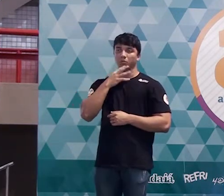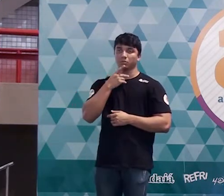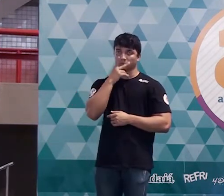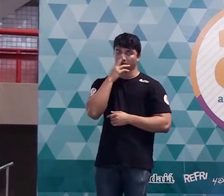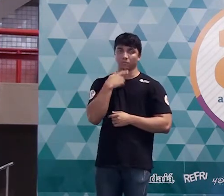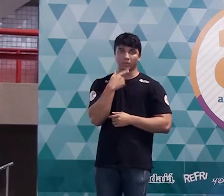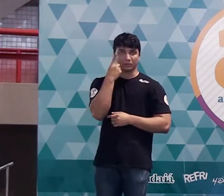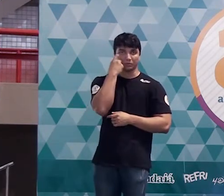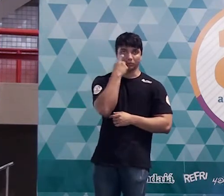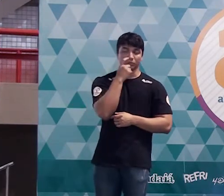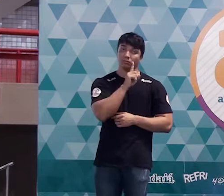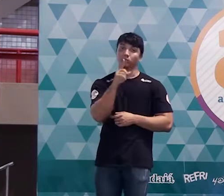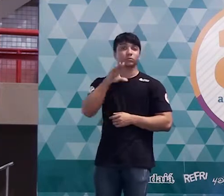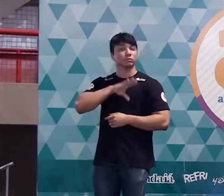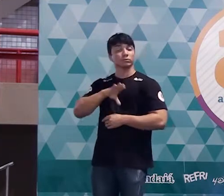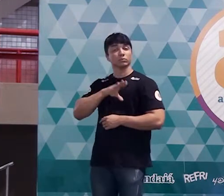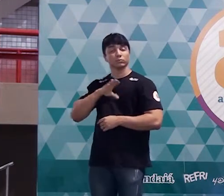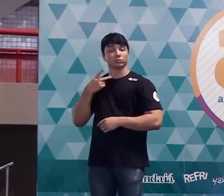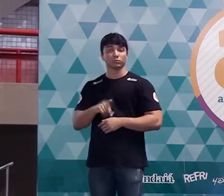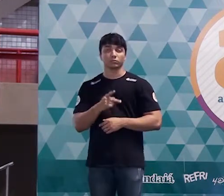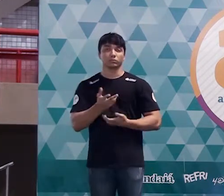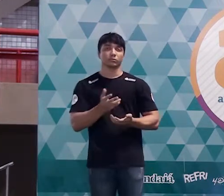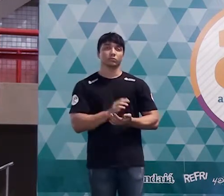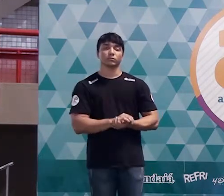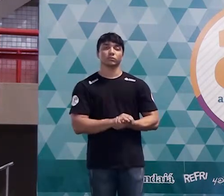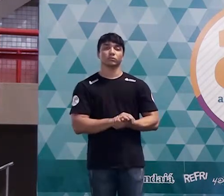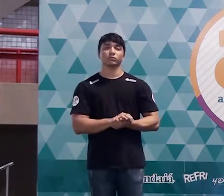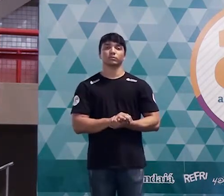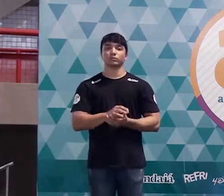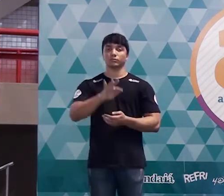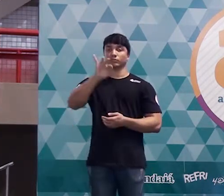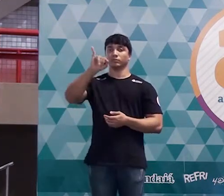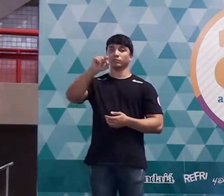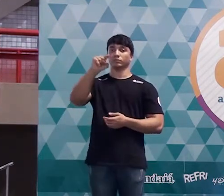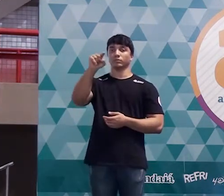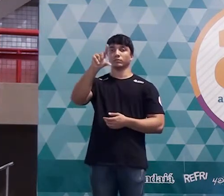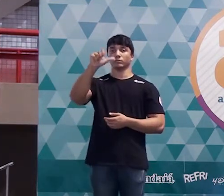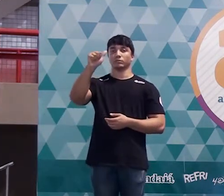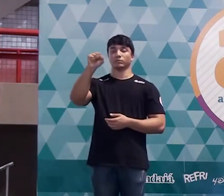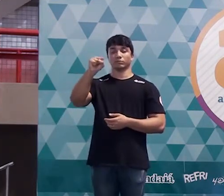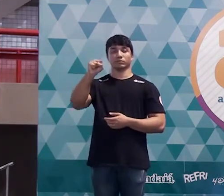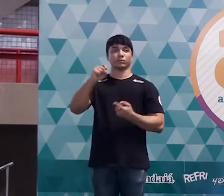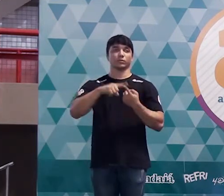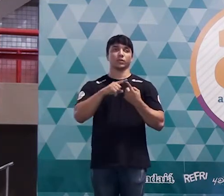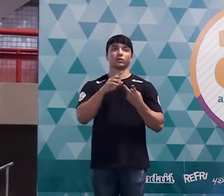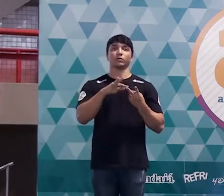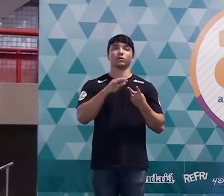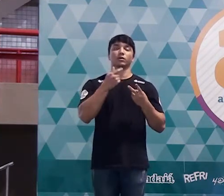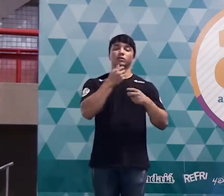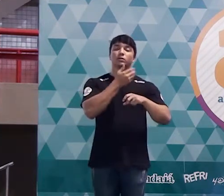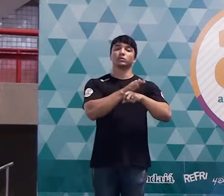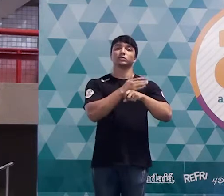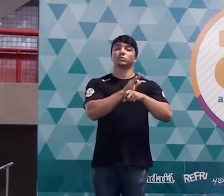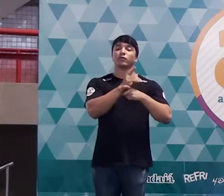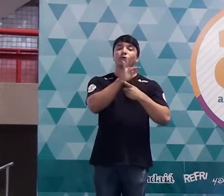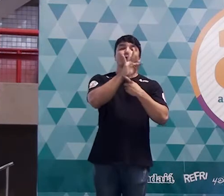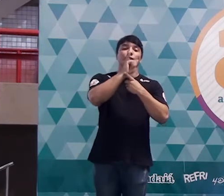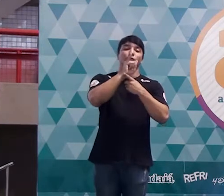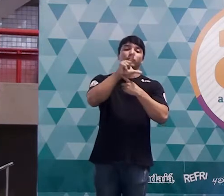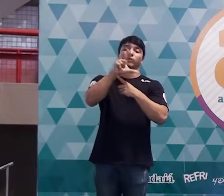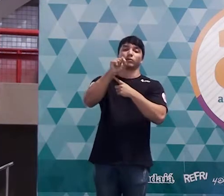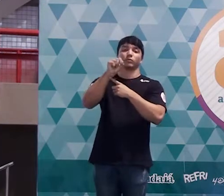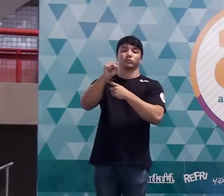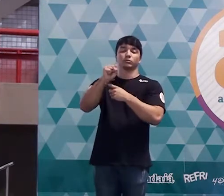não é português. Fiz as tarefas. Filas. Fiz os exercícios.